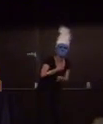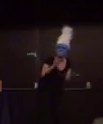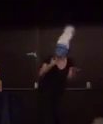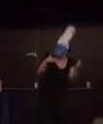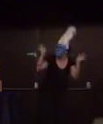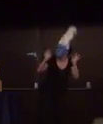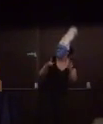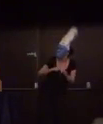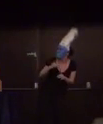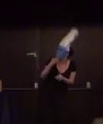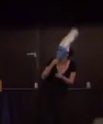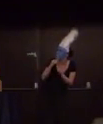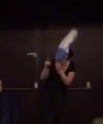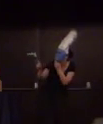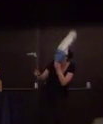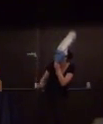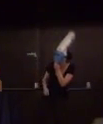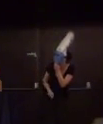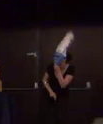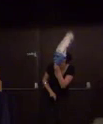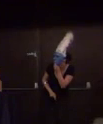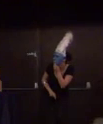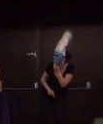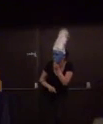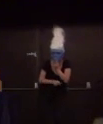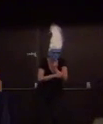sem brincar, e agora estou vendo um menino bem ali.